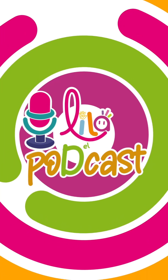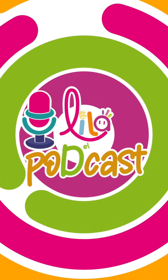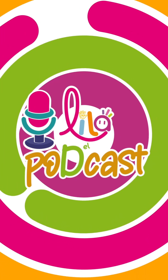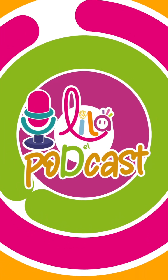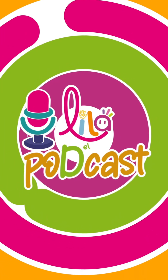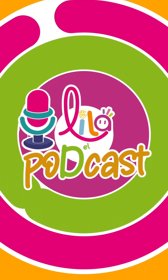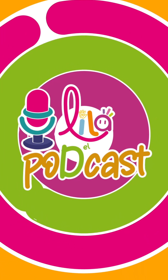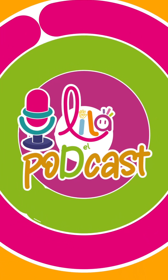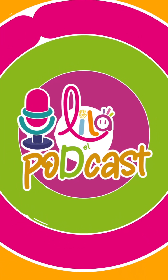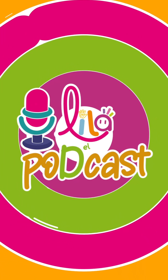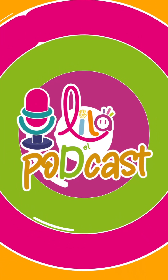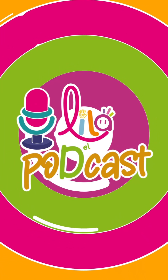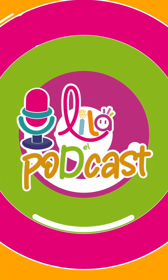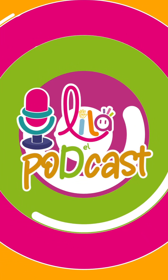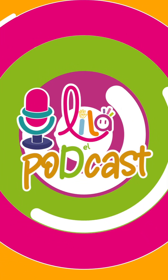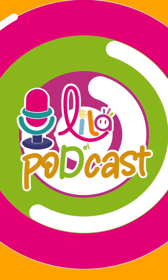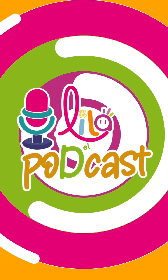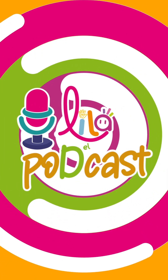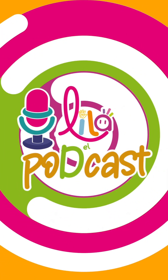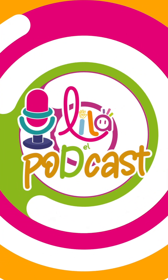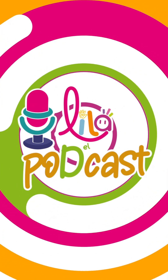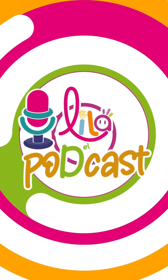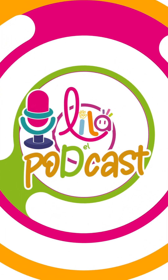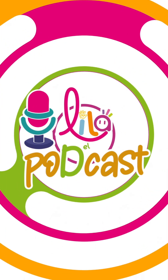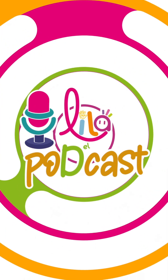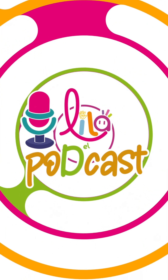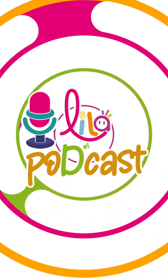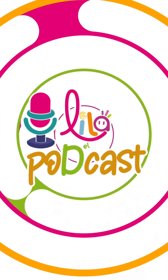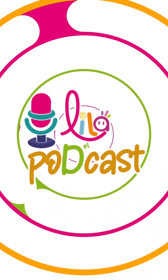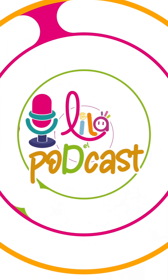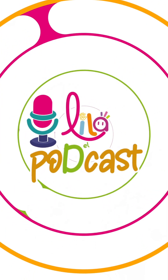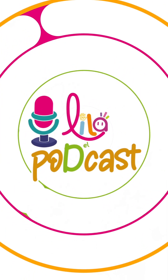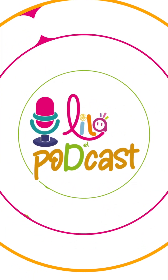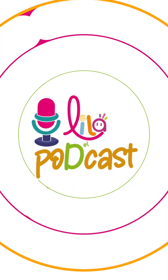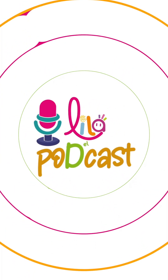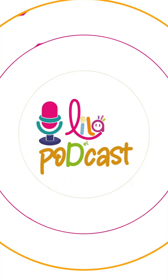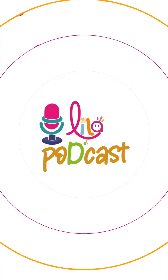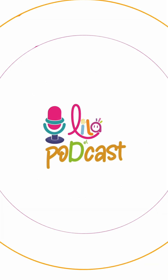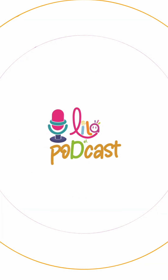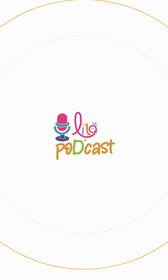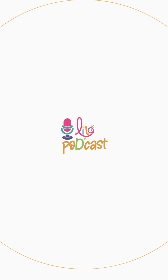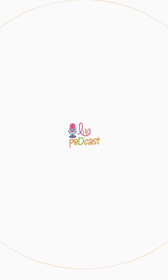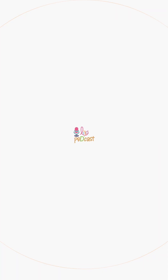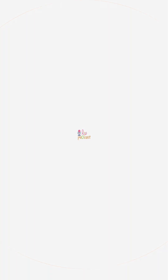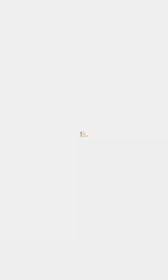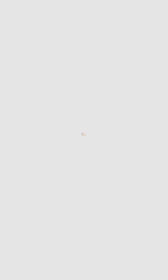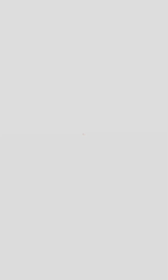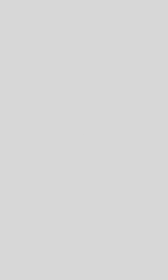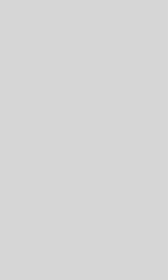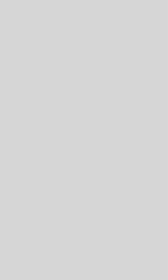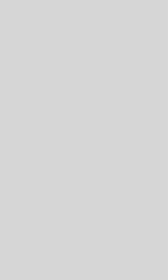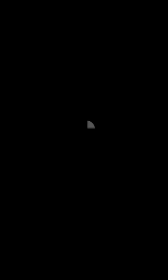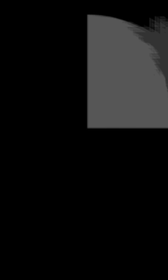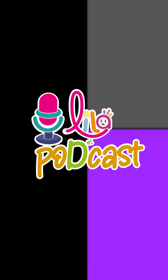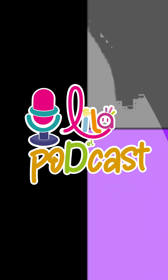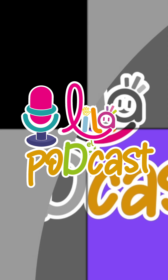Lila el Podcast, con D de derechos, con D de dignidad.